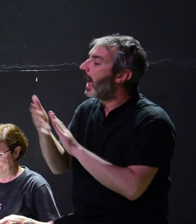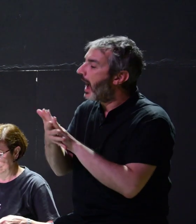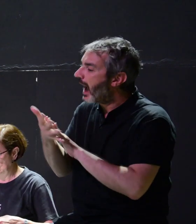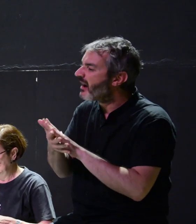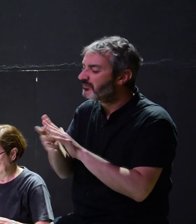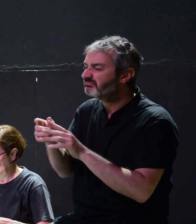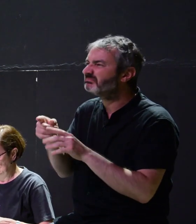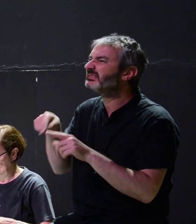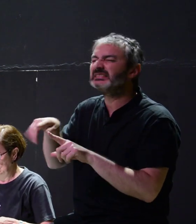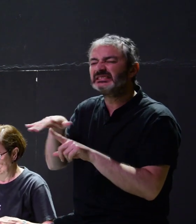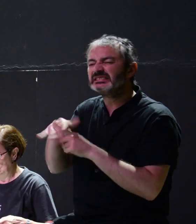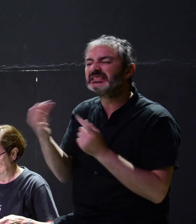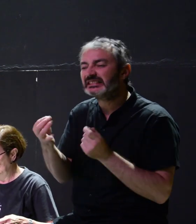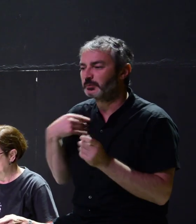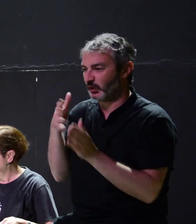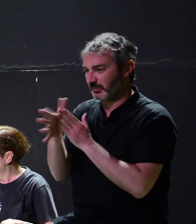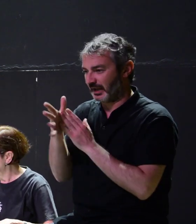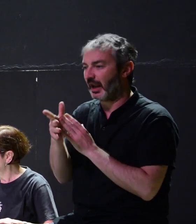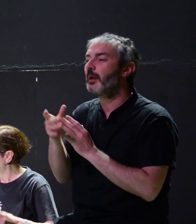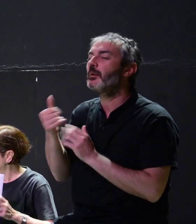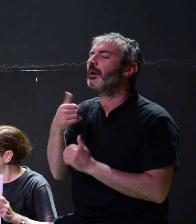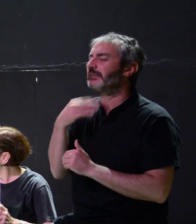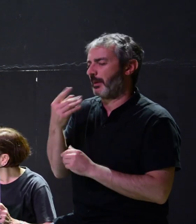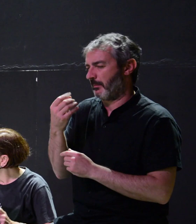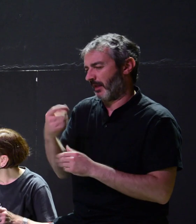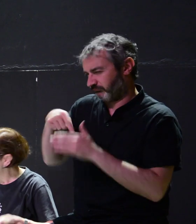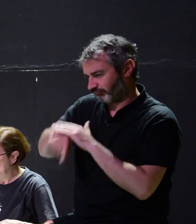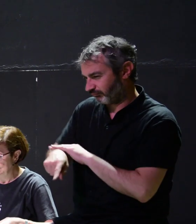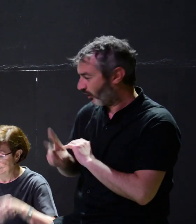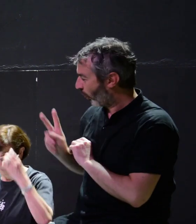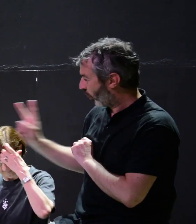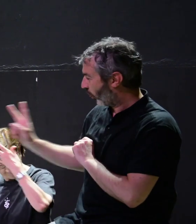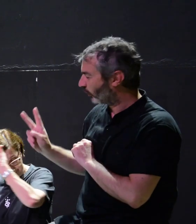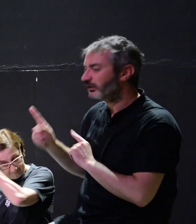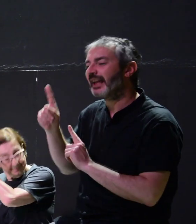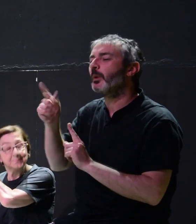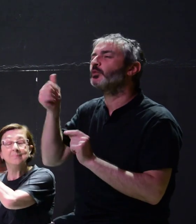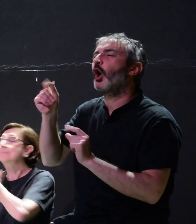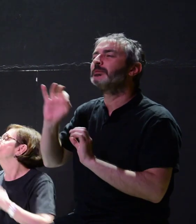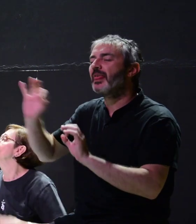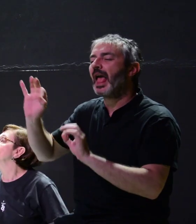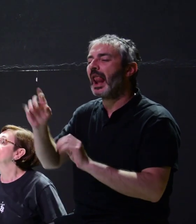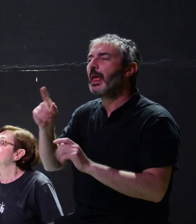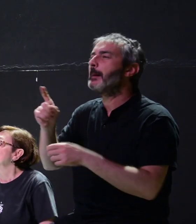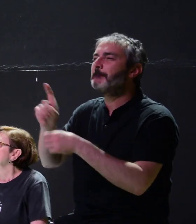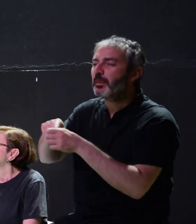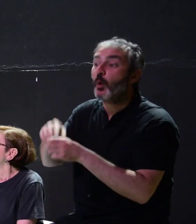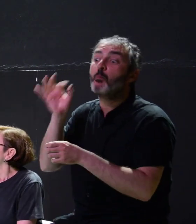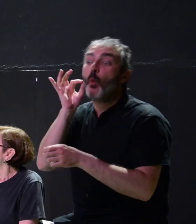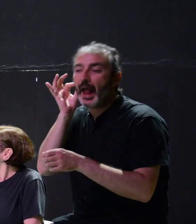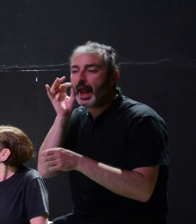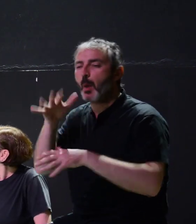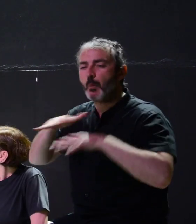del context, tenim aquí dues historiadores especialistes en el moviment obrer, en la participació de les dones en